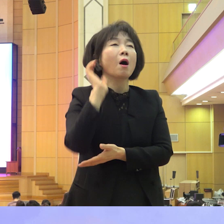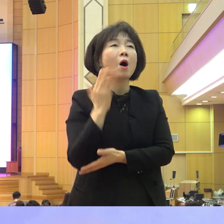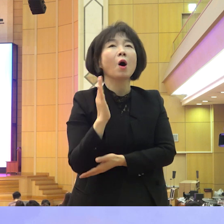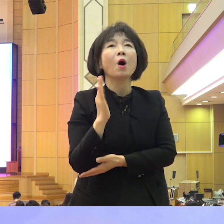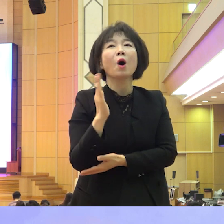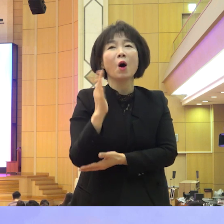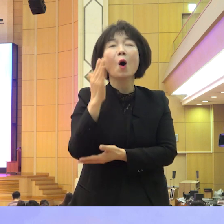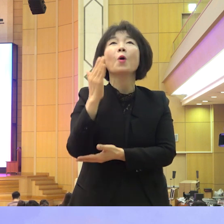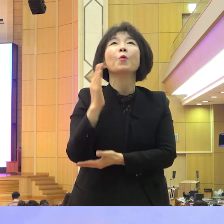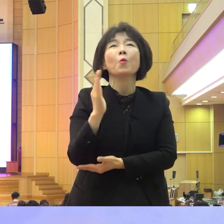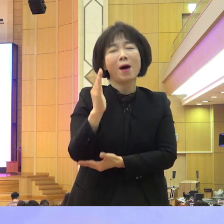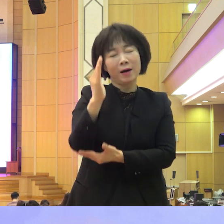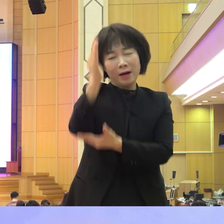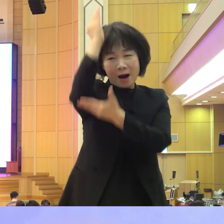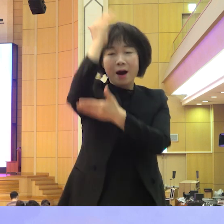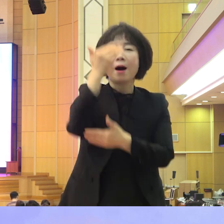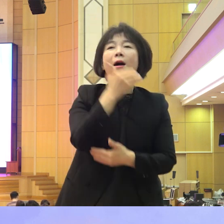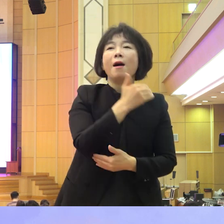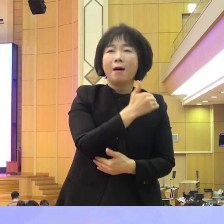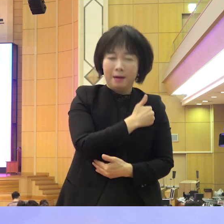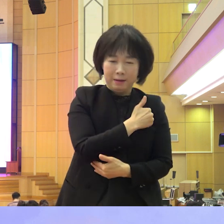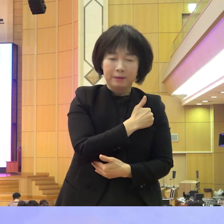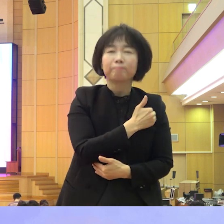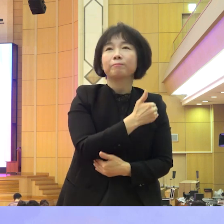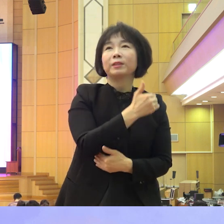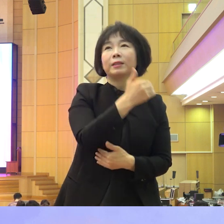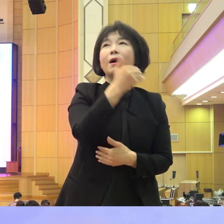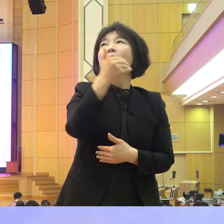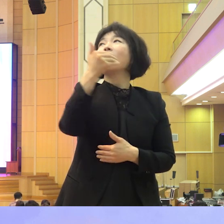주의 영광